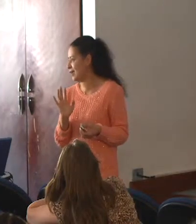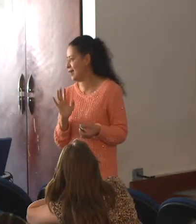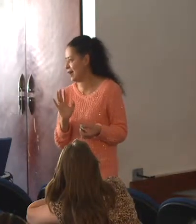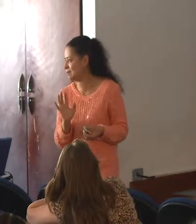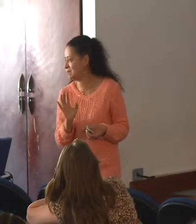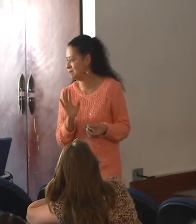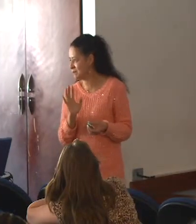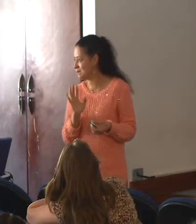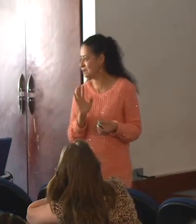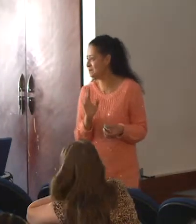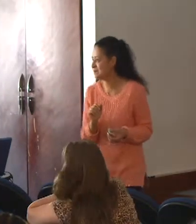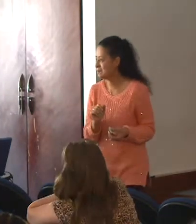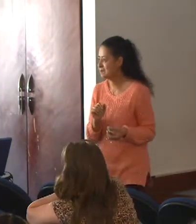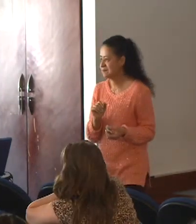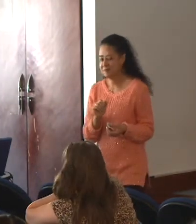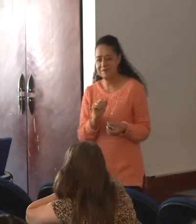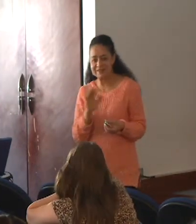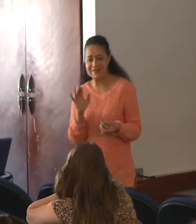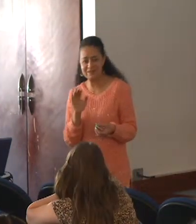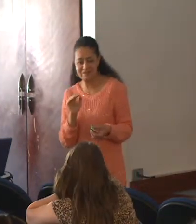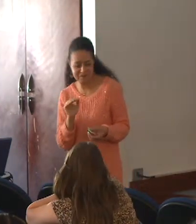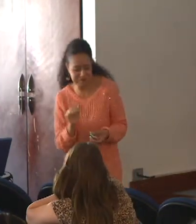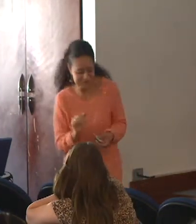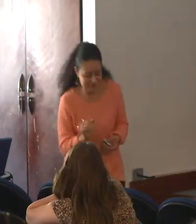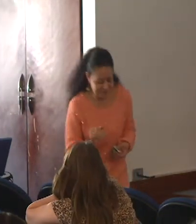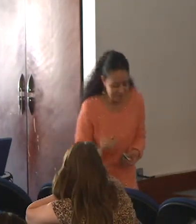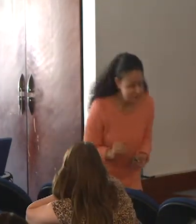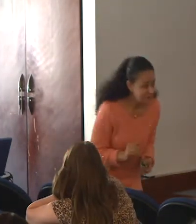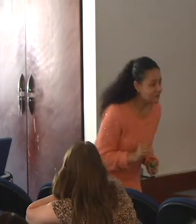los contextos en general.